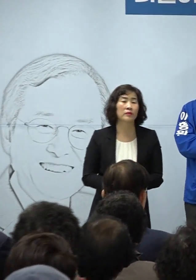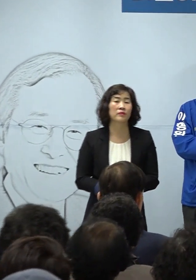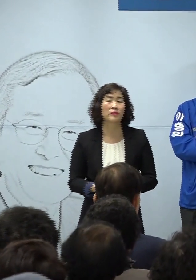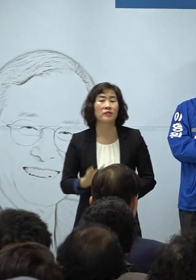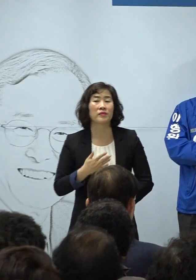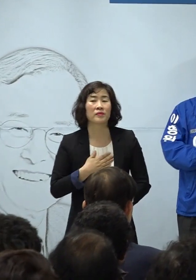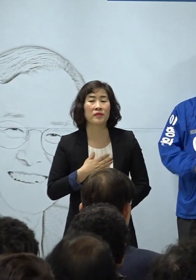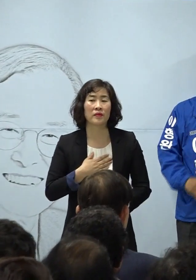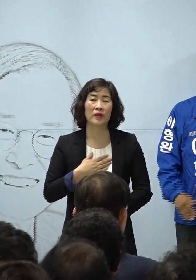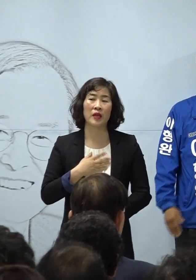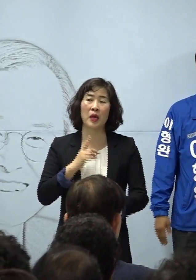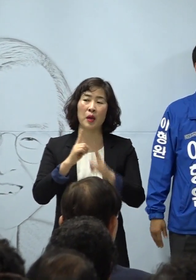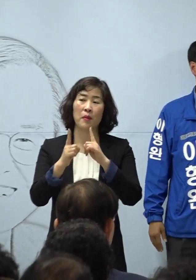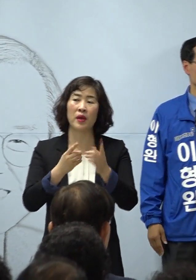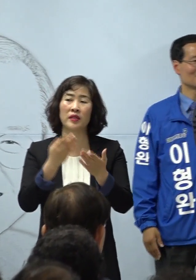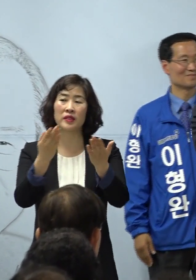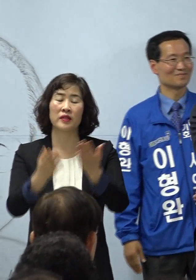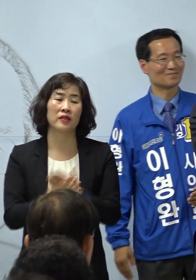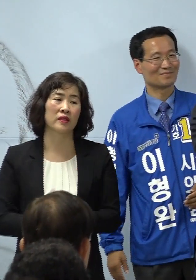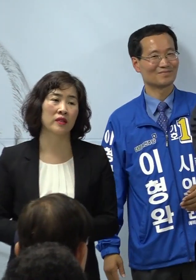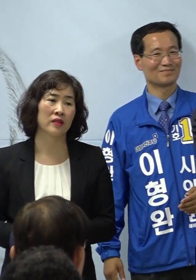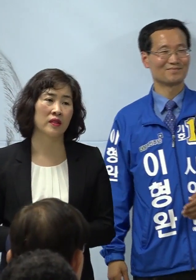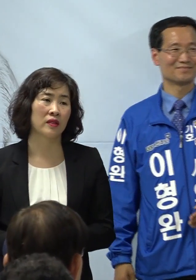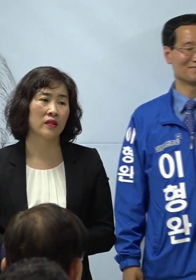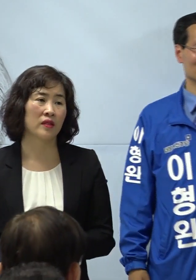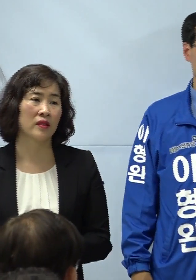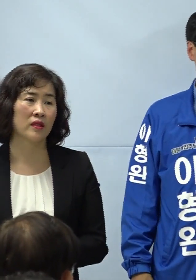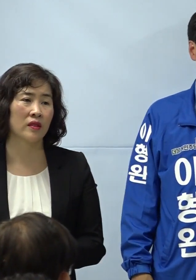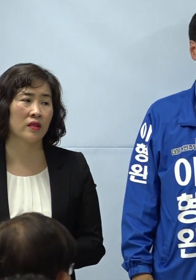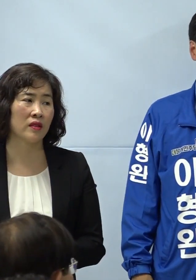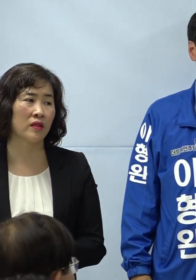제가 이런 말씀을 드는데 저는 어제까지는 이제